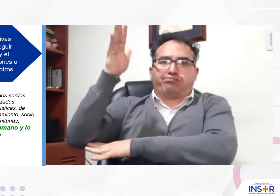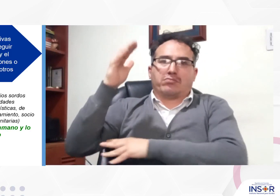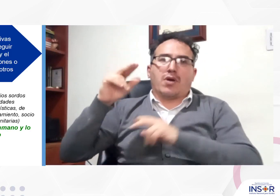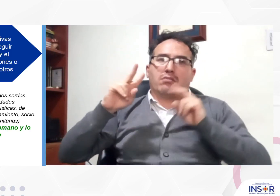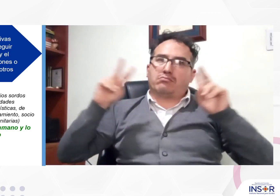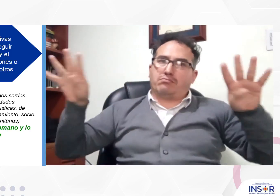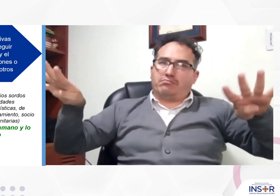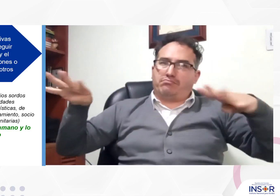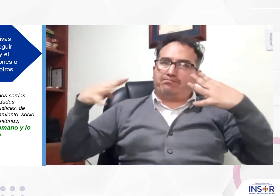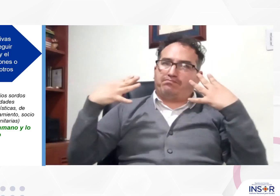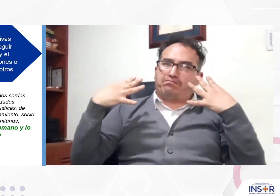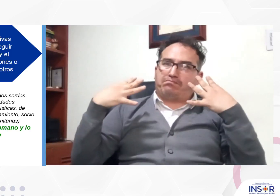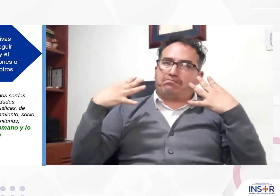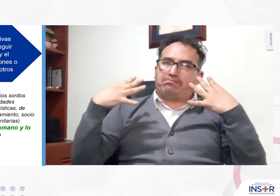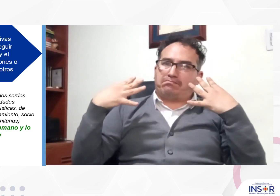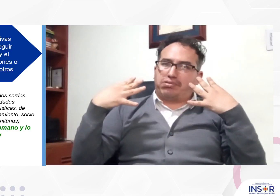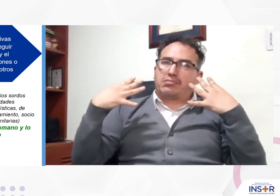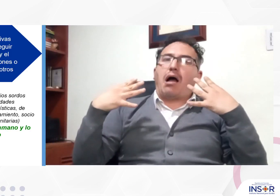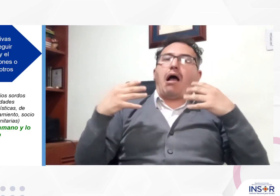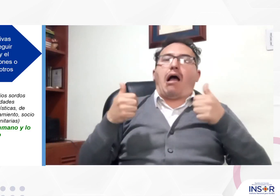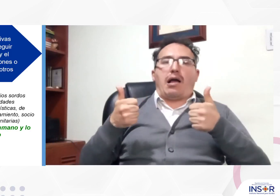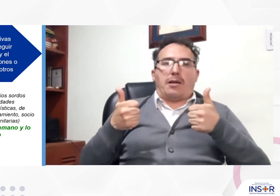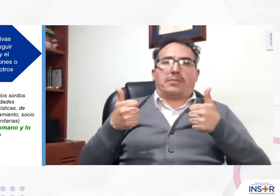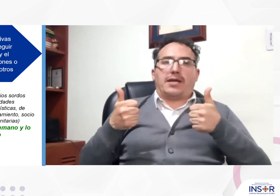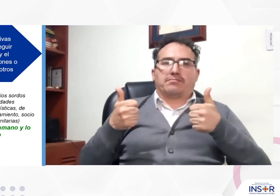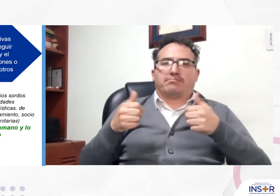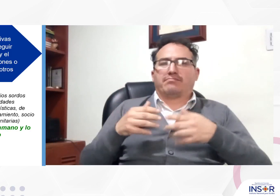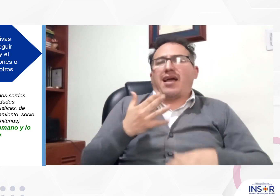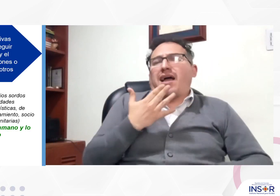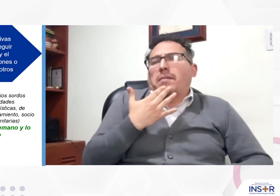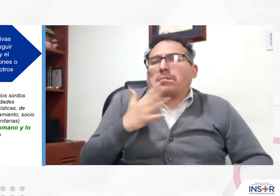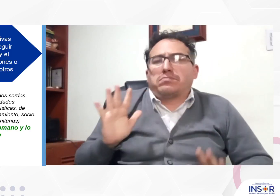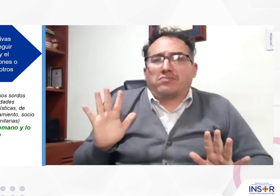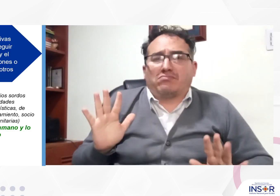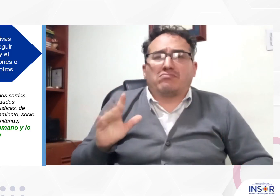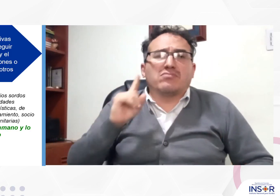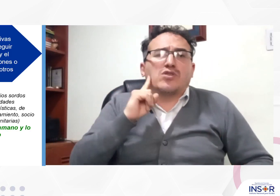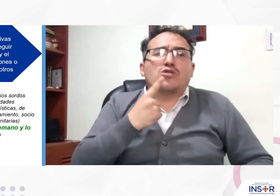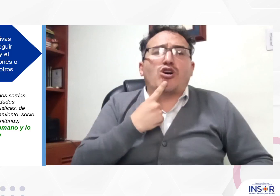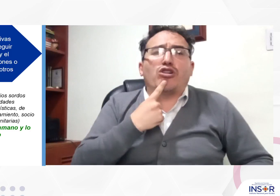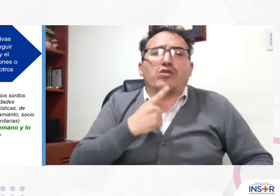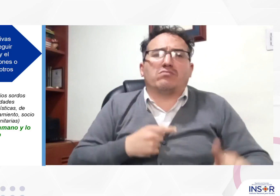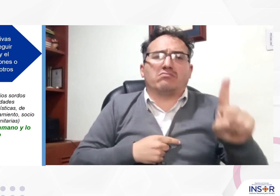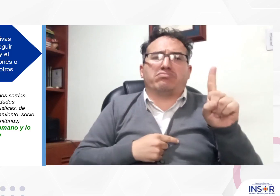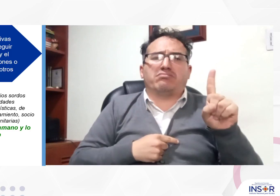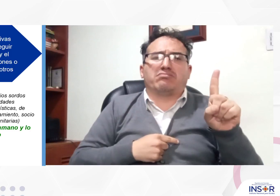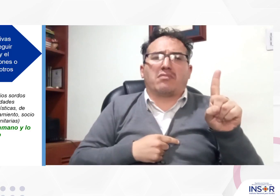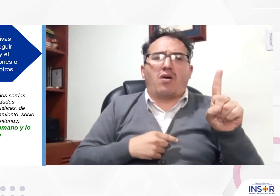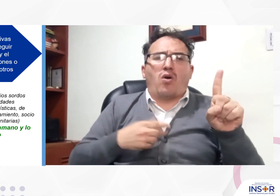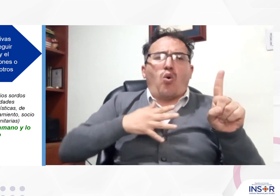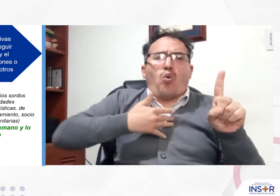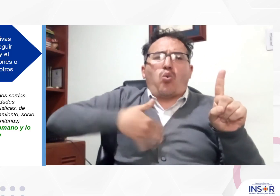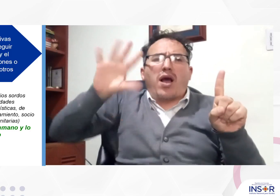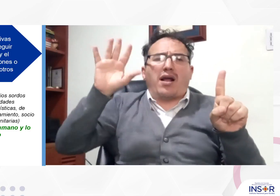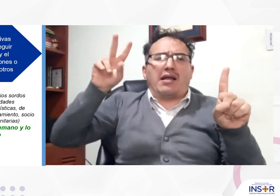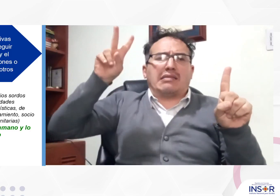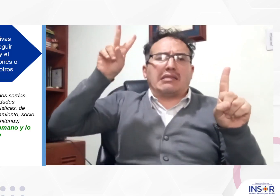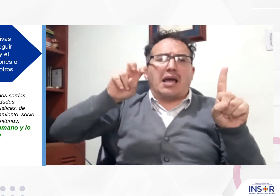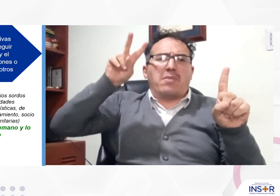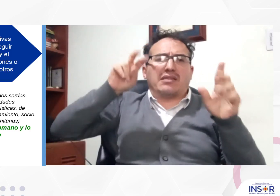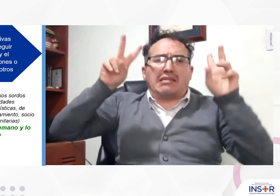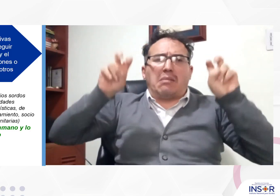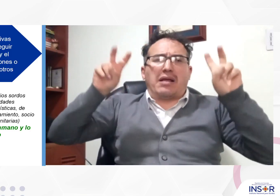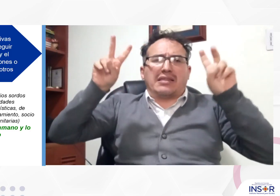dos van de la mano, poder también buscar esos lugares donde queremos ser visibilizados. Entonces, por ejemplo, vemos personas